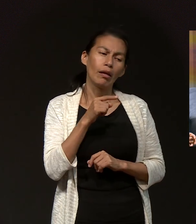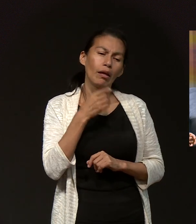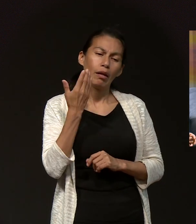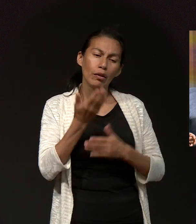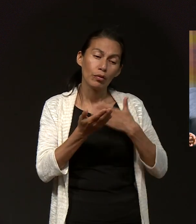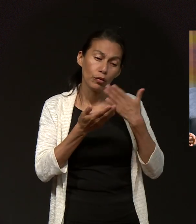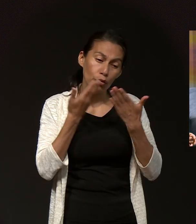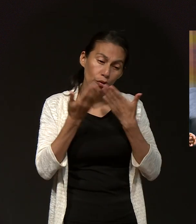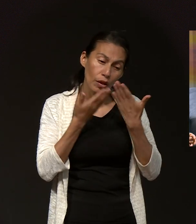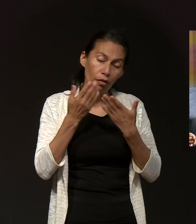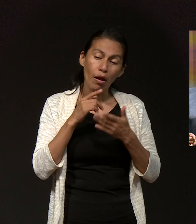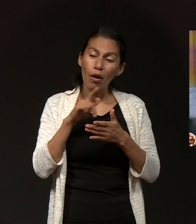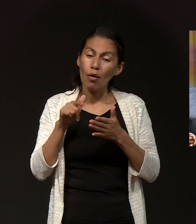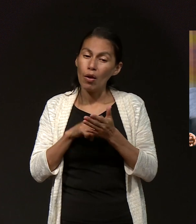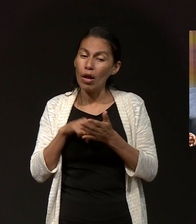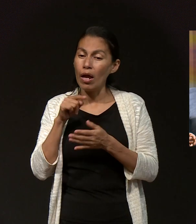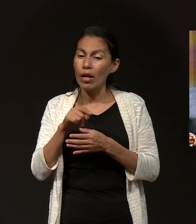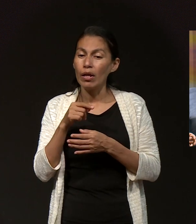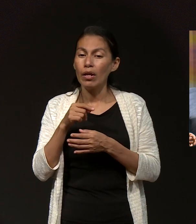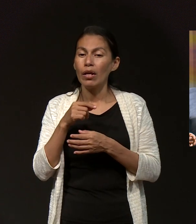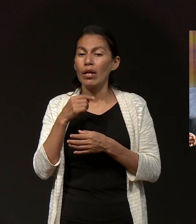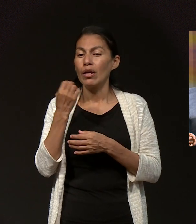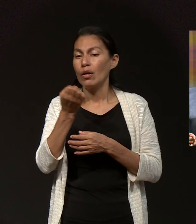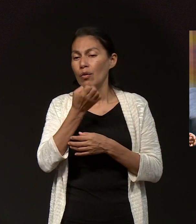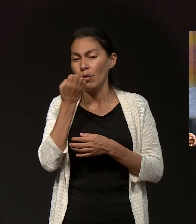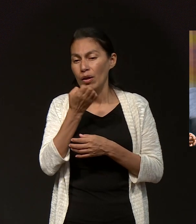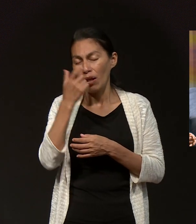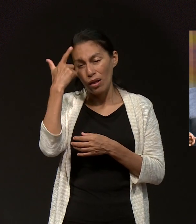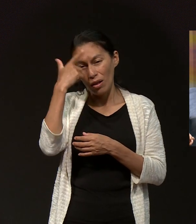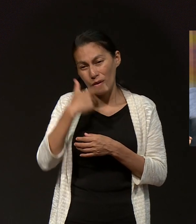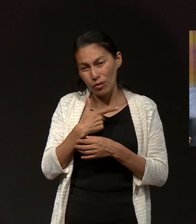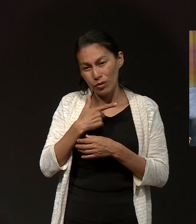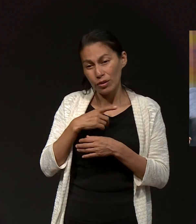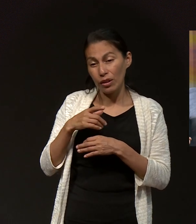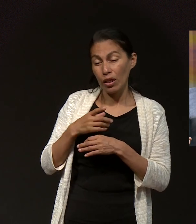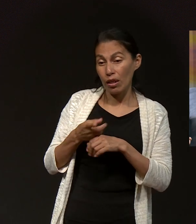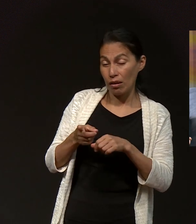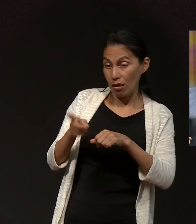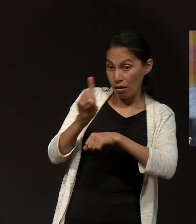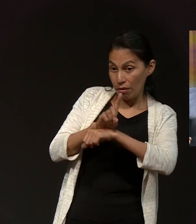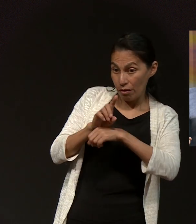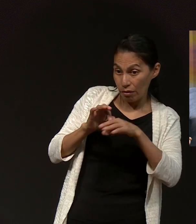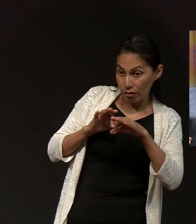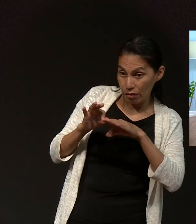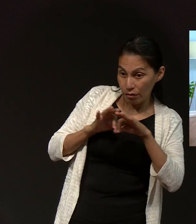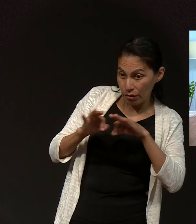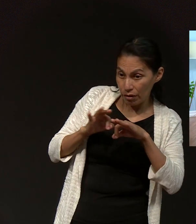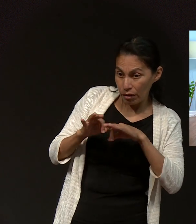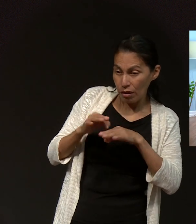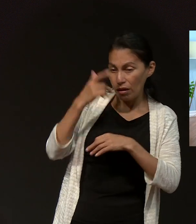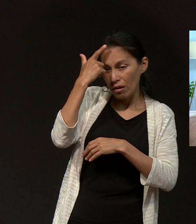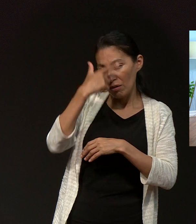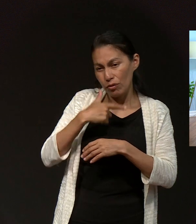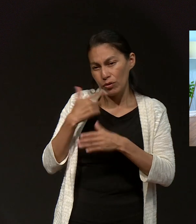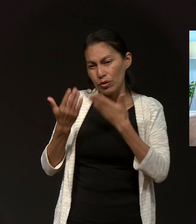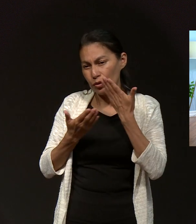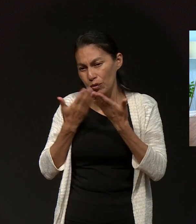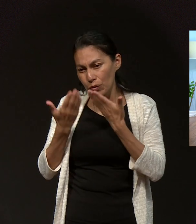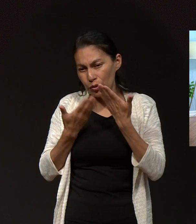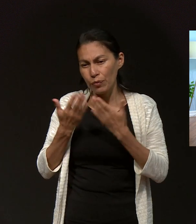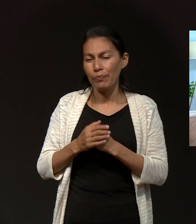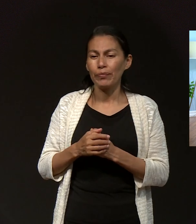en la que los horarios son nocturnos, porque es una universidad de trabajadores. Trabajas en el día y estudias en la noche.